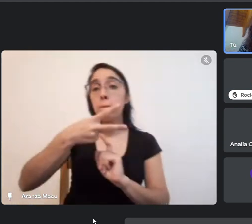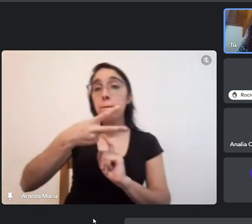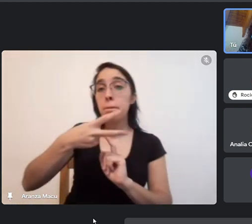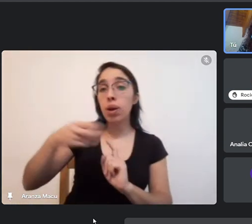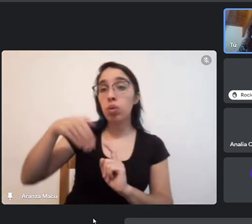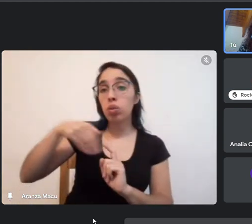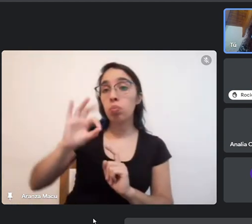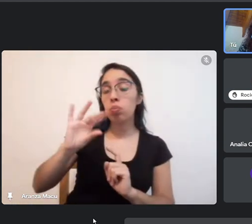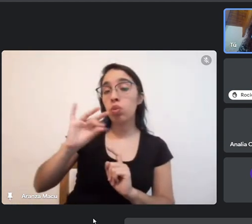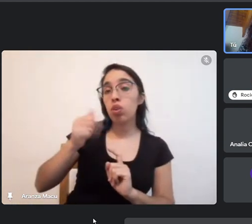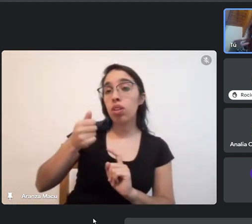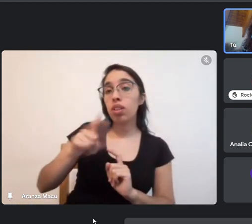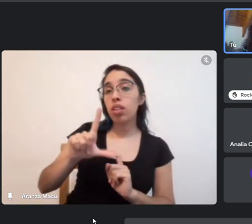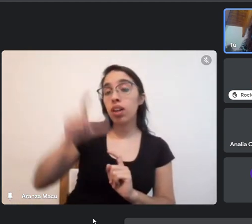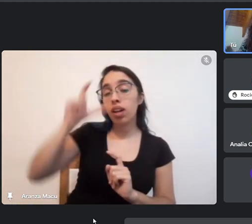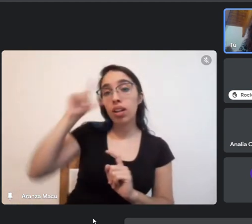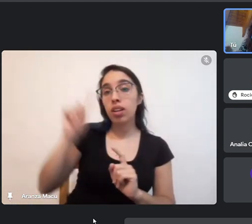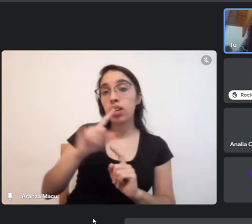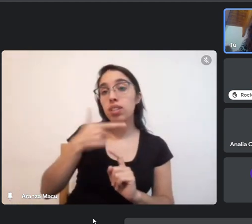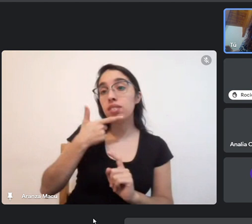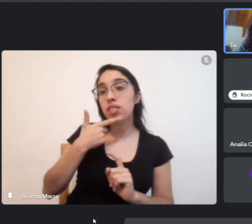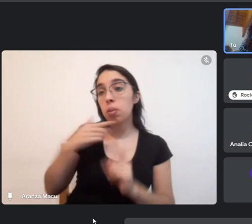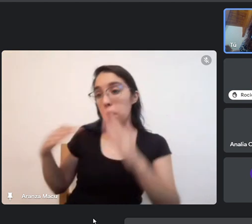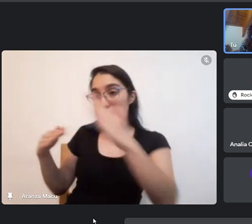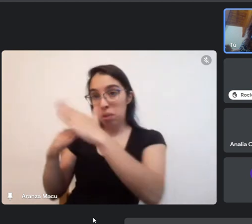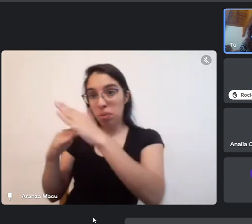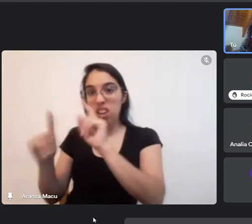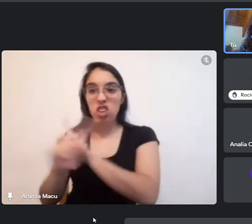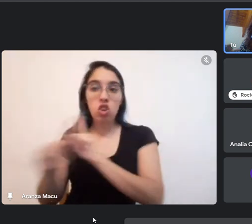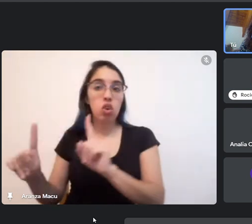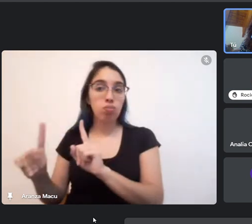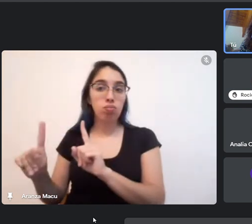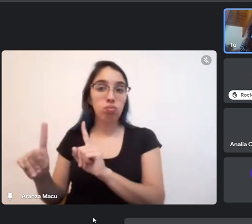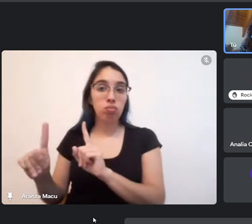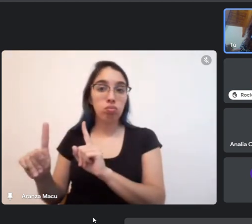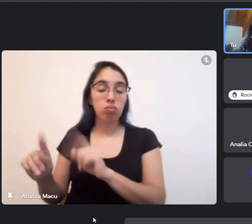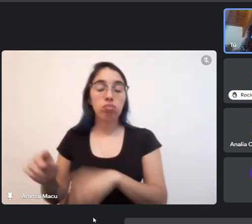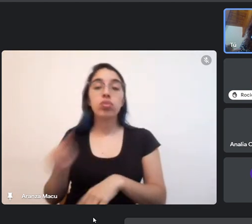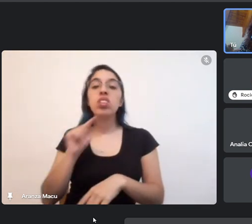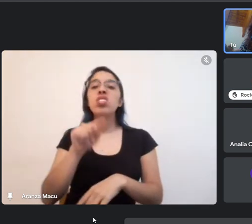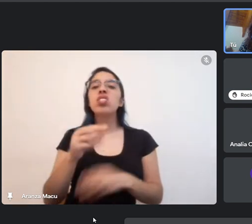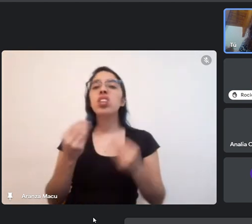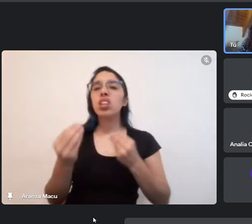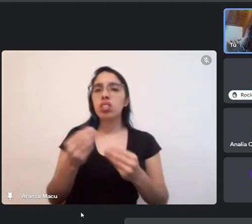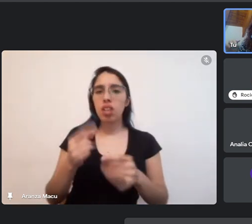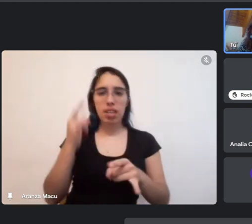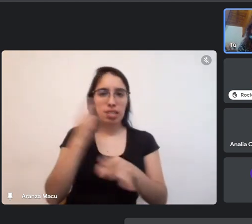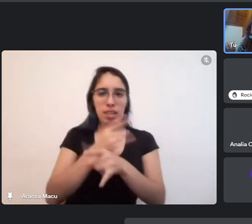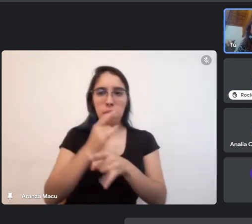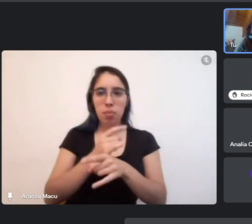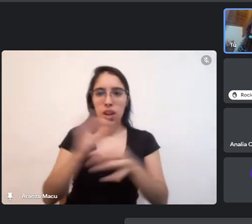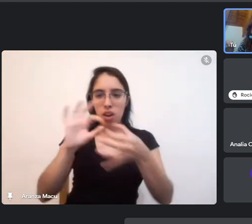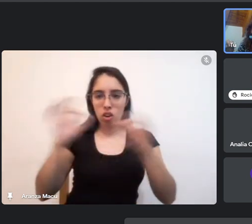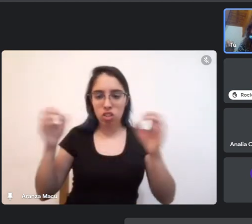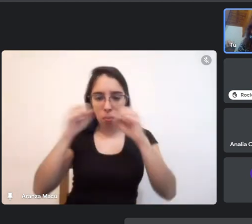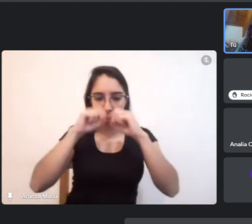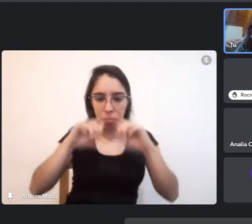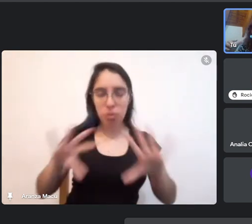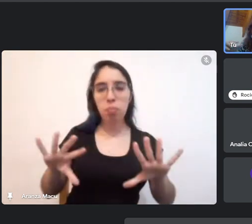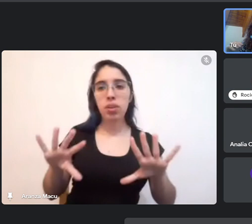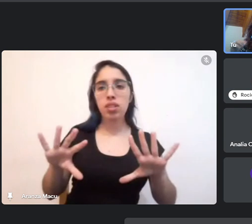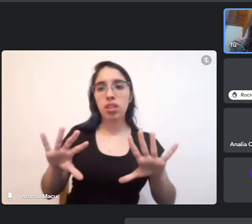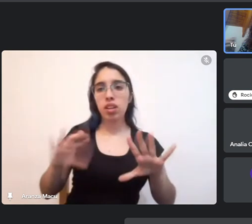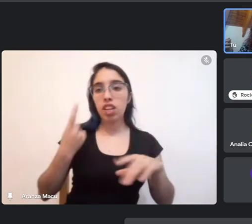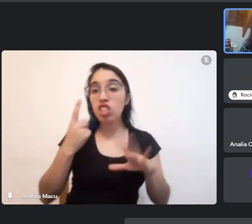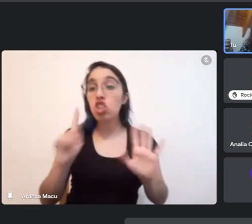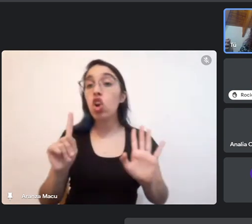frase verbal y nunca están solos. ¿Sí? Eso sería. Por ejemplo, can, no puedo decir